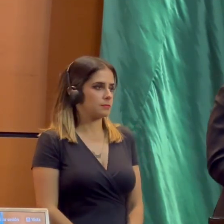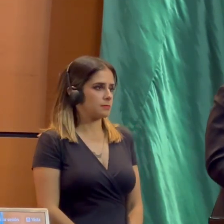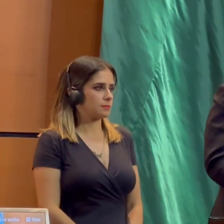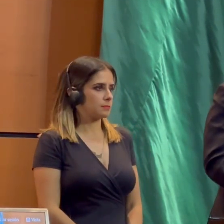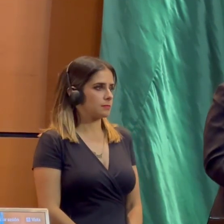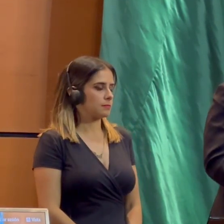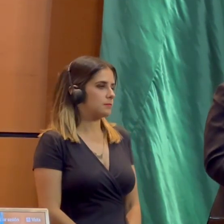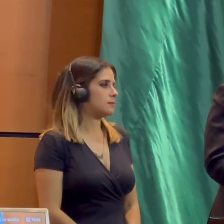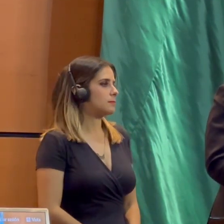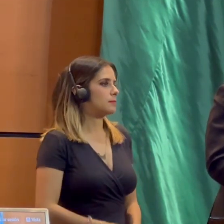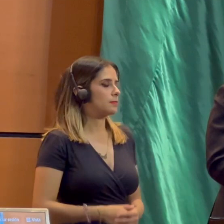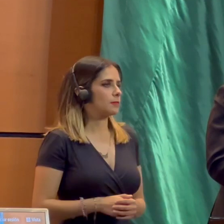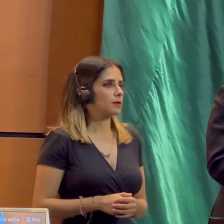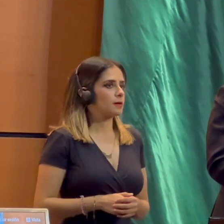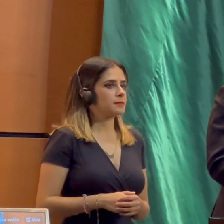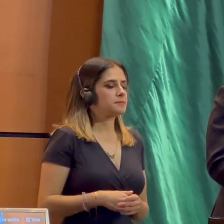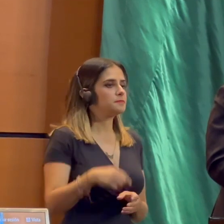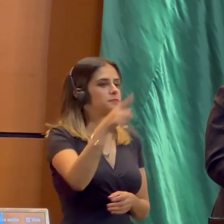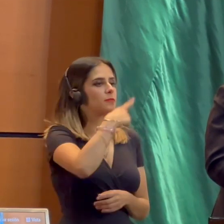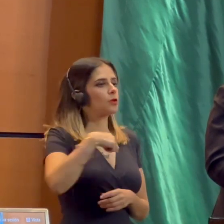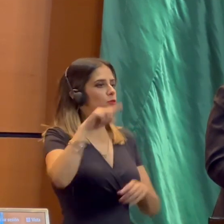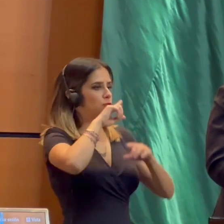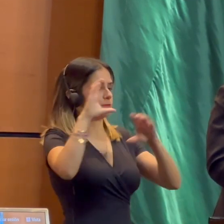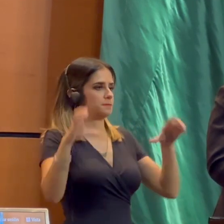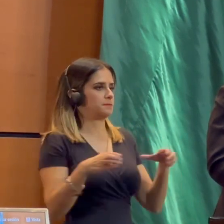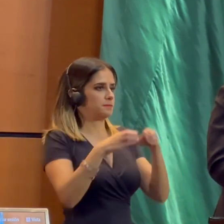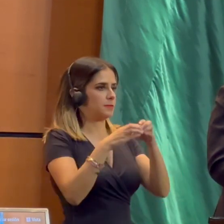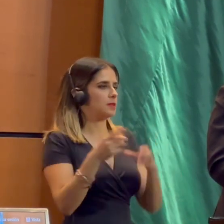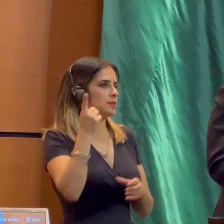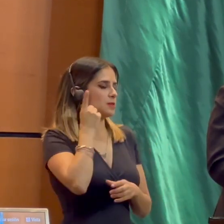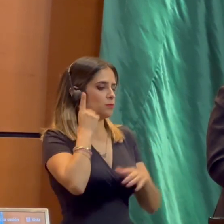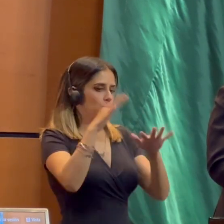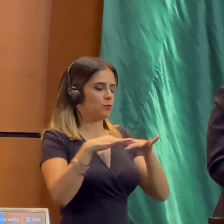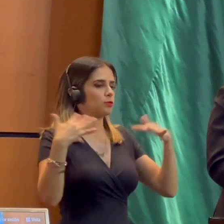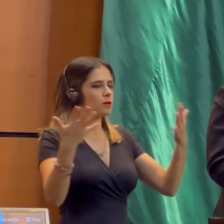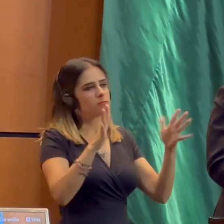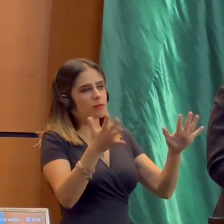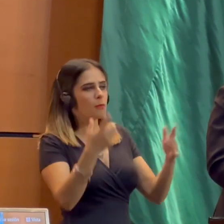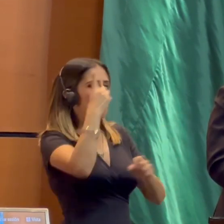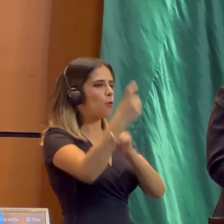で UAP の質問をしています。